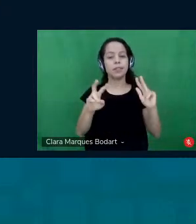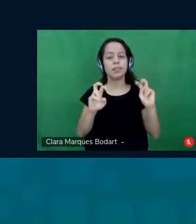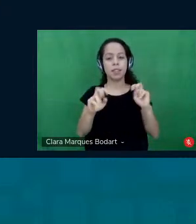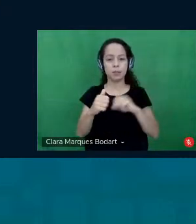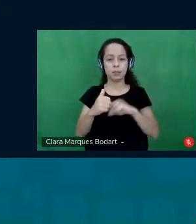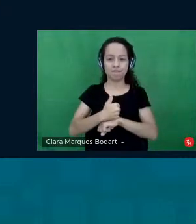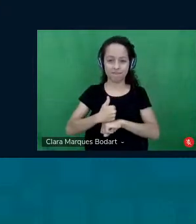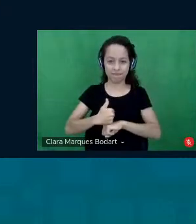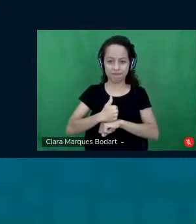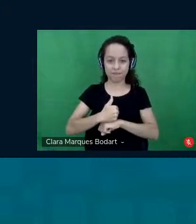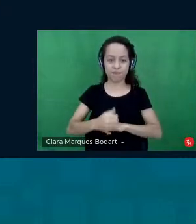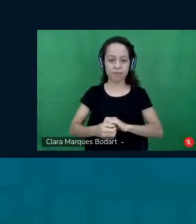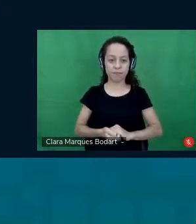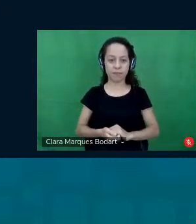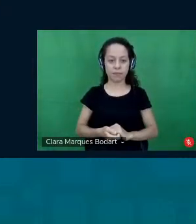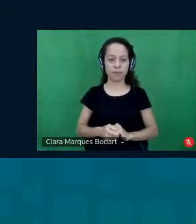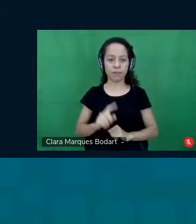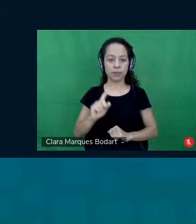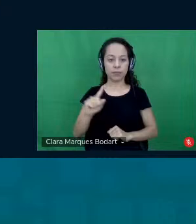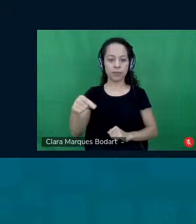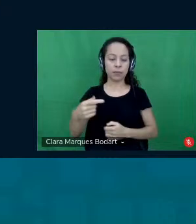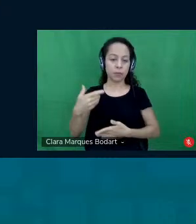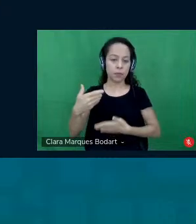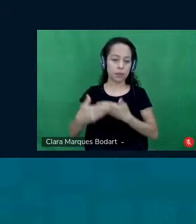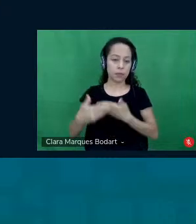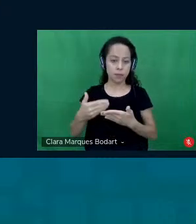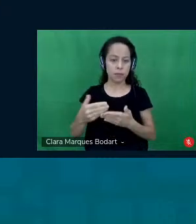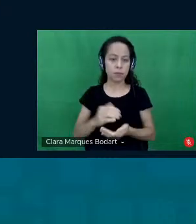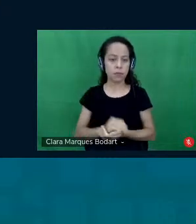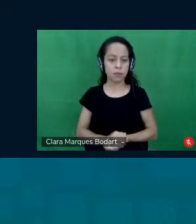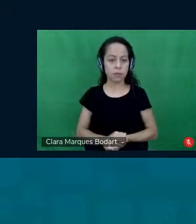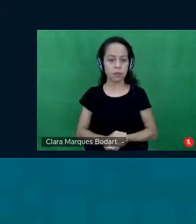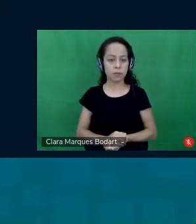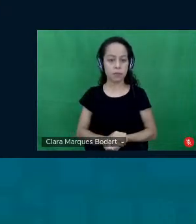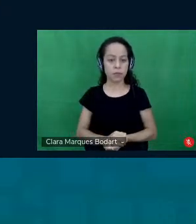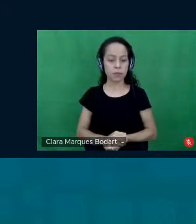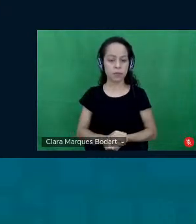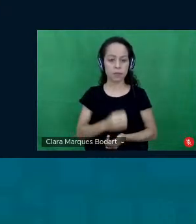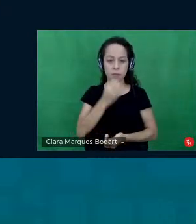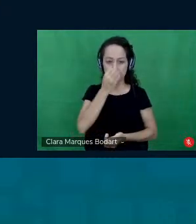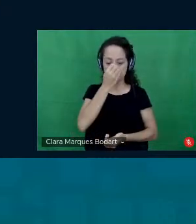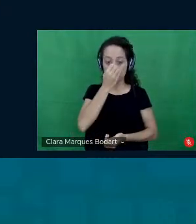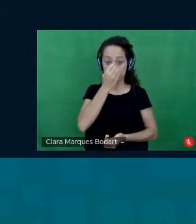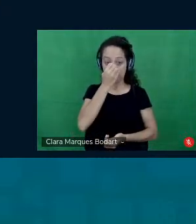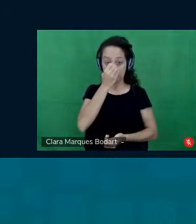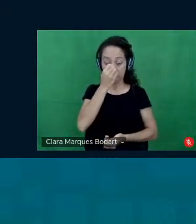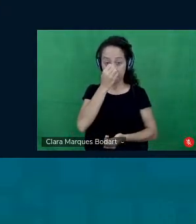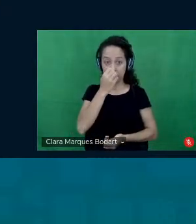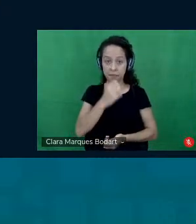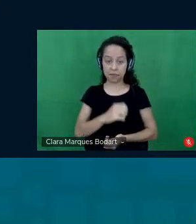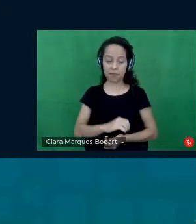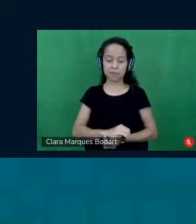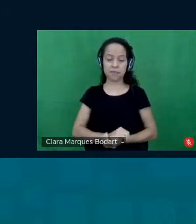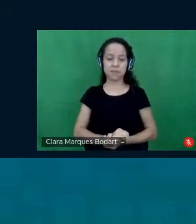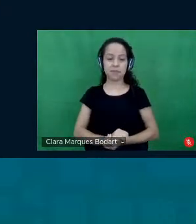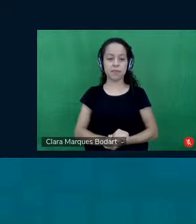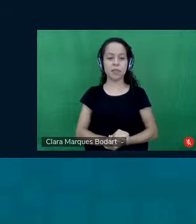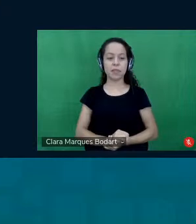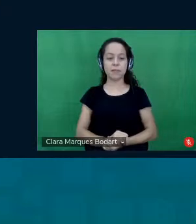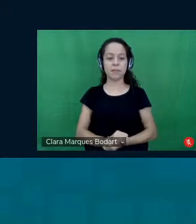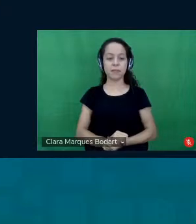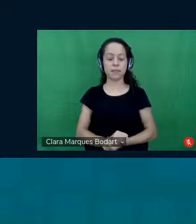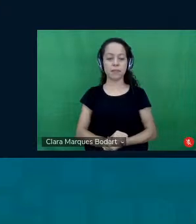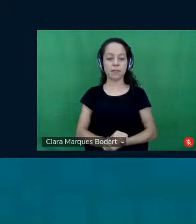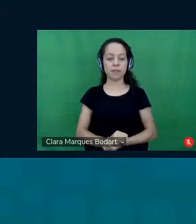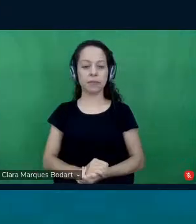quando a gente tem uma ampliação muito expressiva do acesso ao ensino médio no